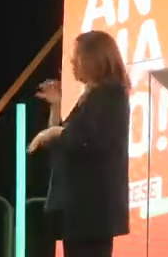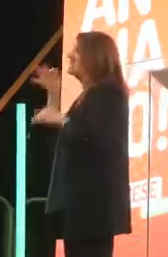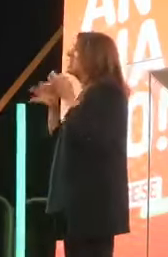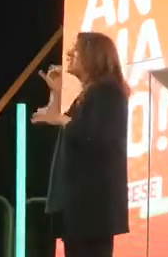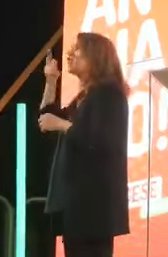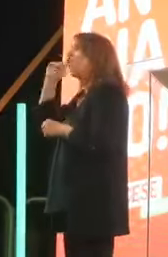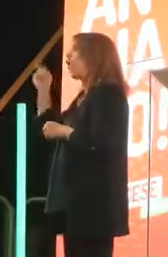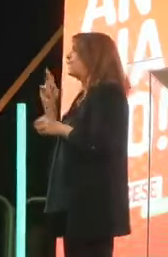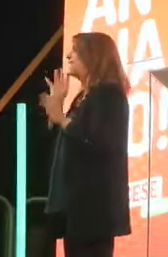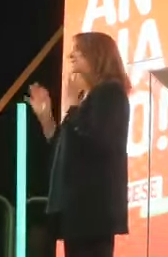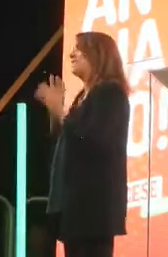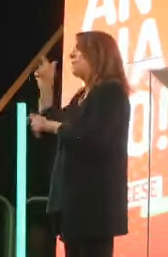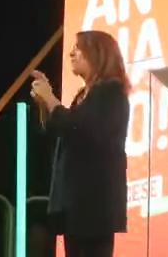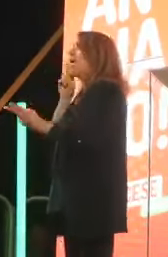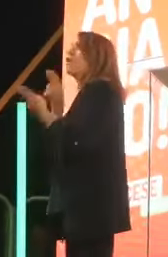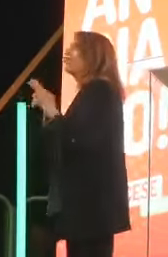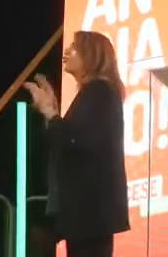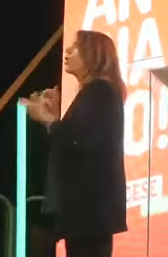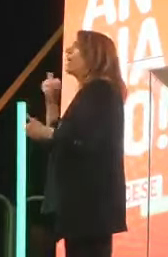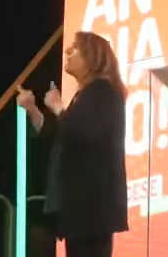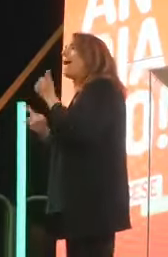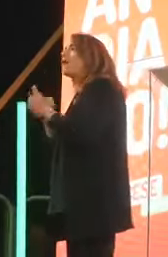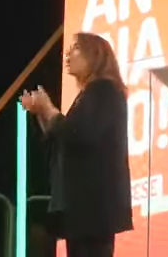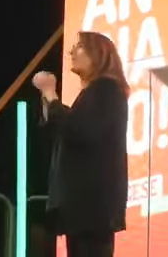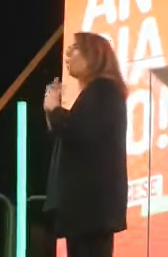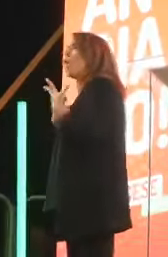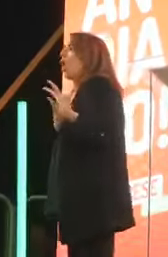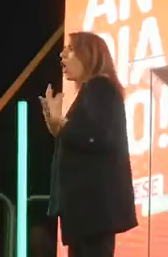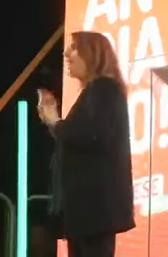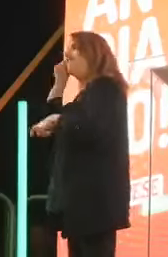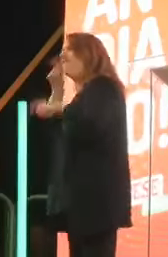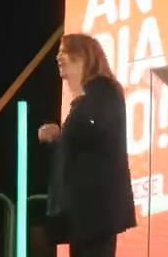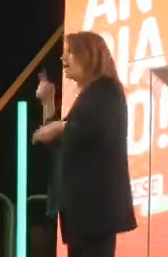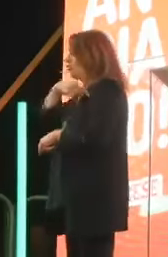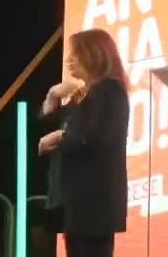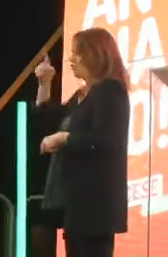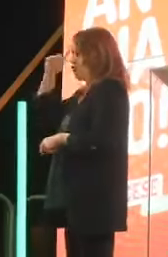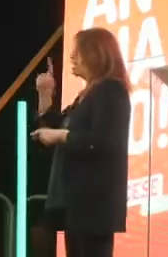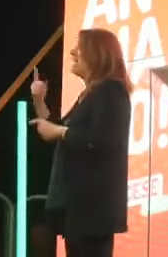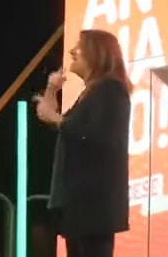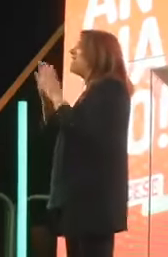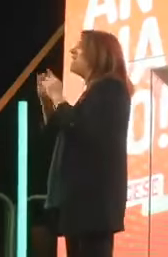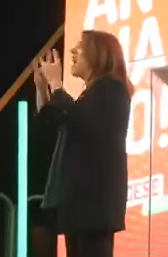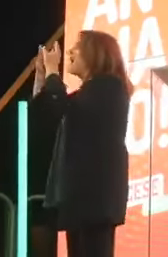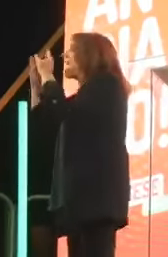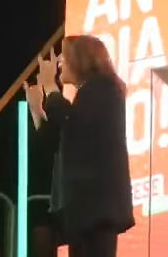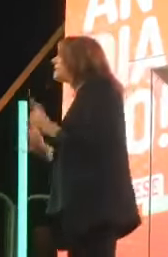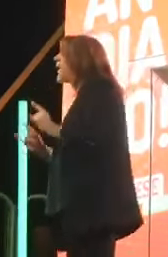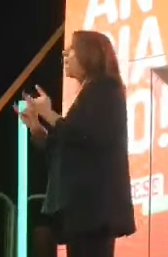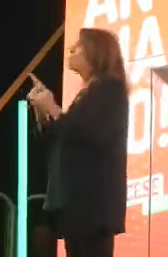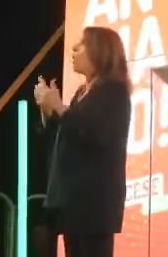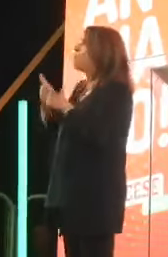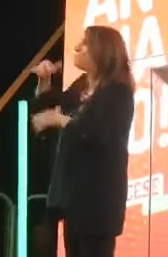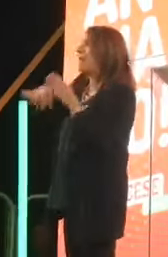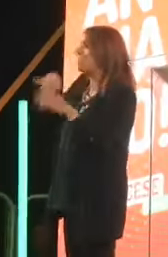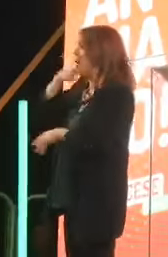di costruire percorsi democratici collettivi come vi monta i gazebo delle primarie.